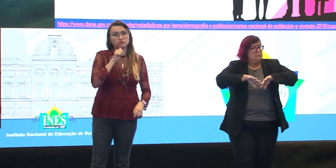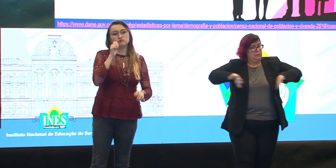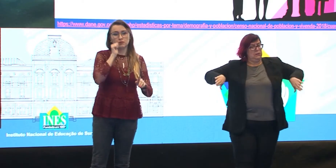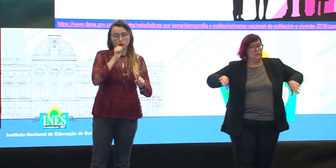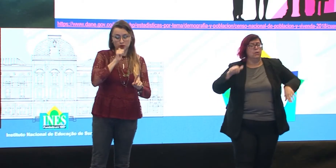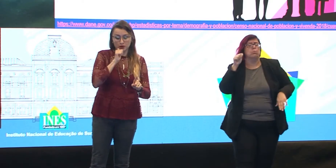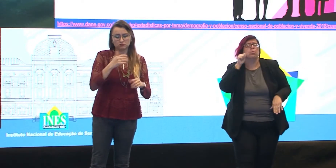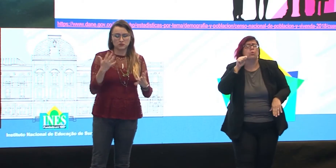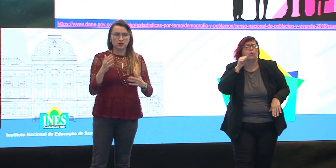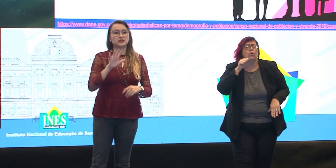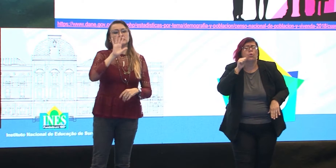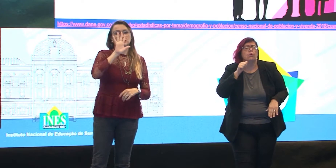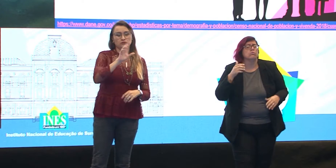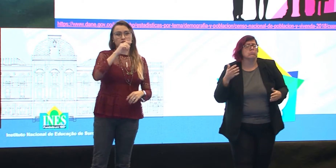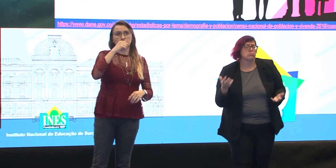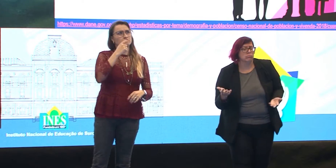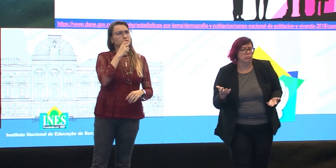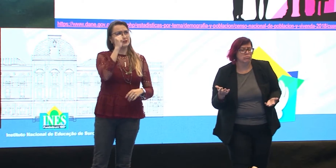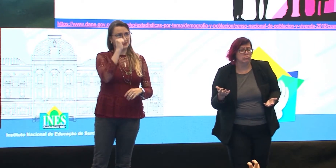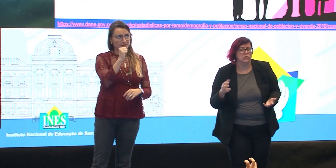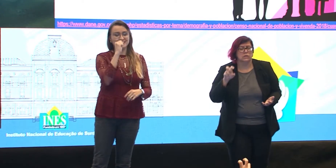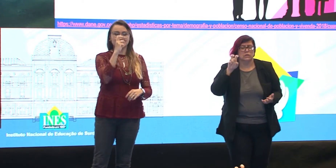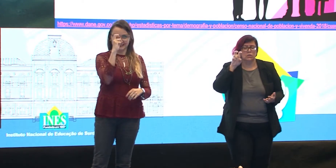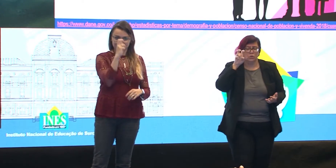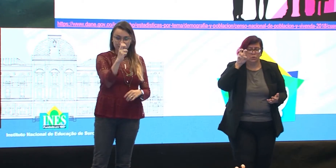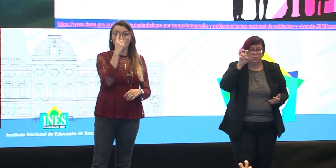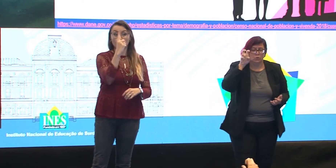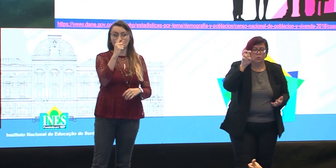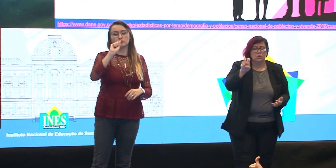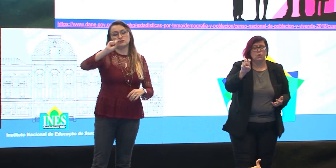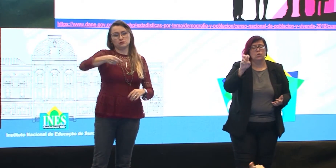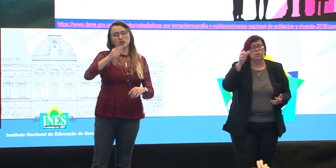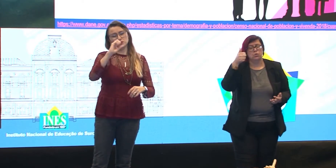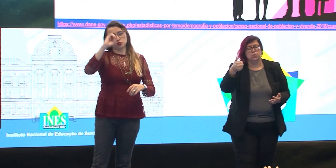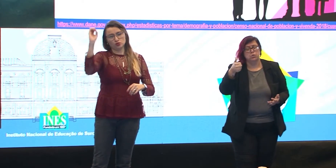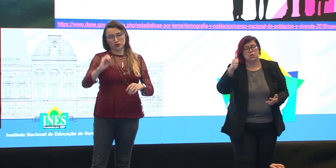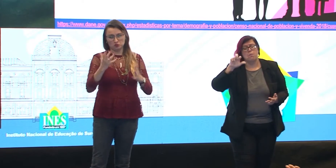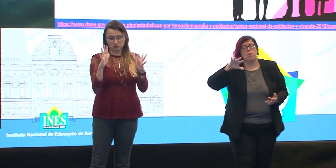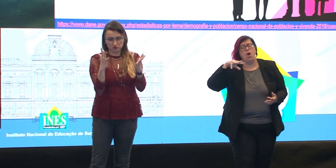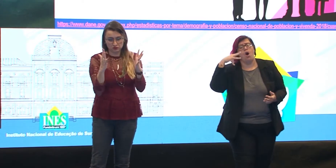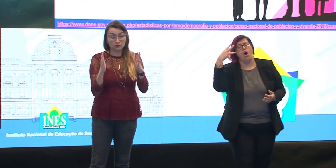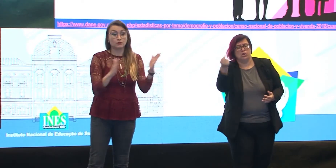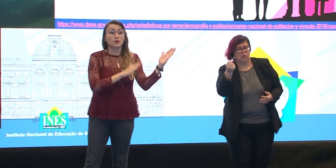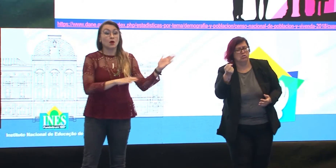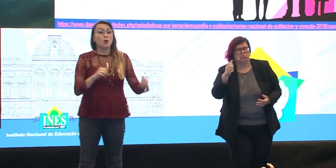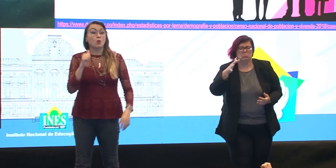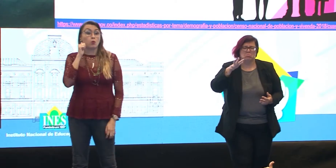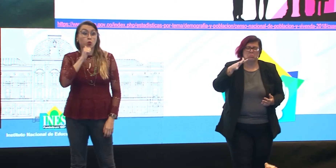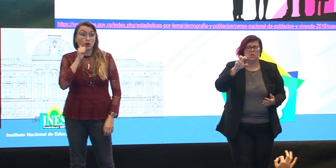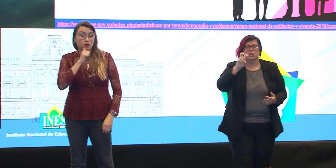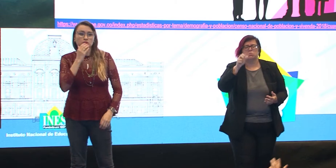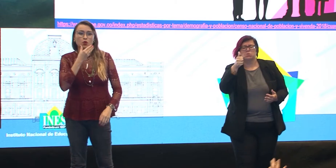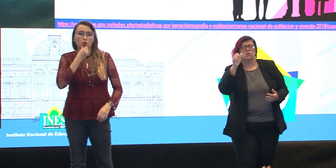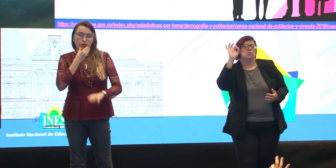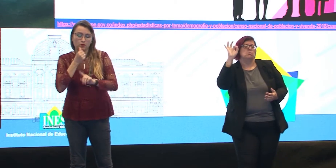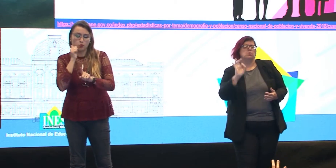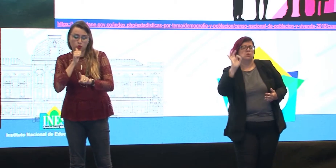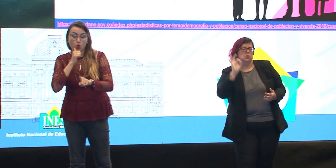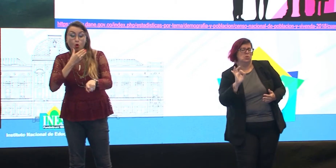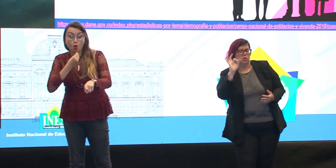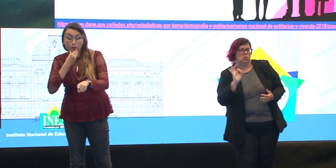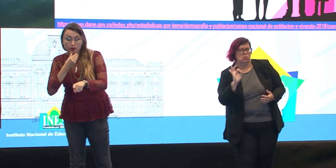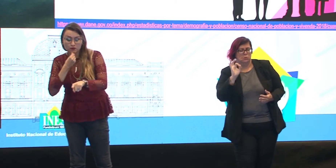uma diferença de gênero. Nós temos 51% dessa população composta por